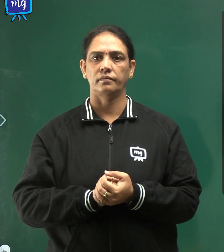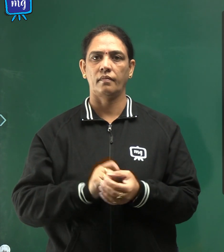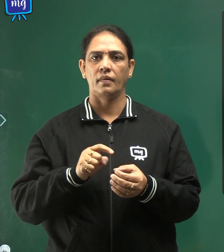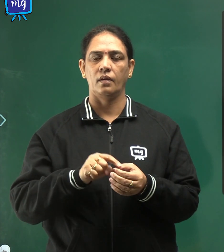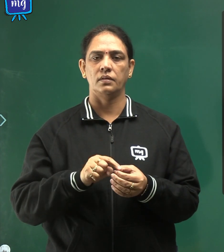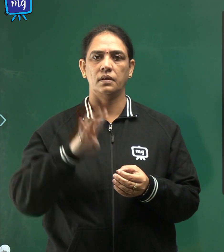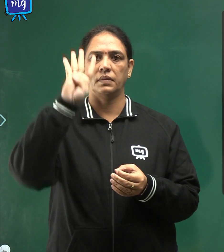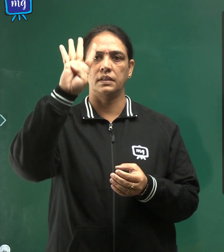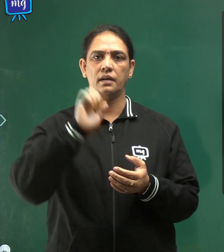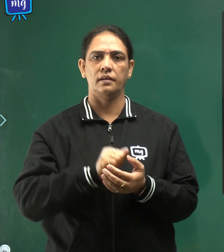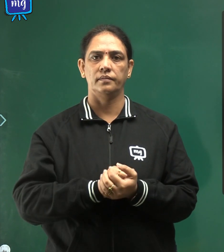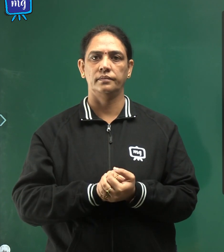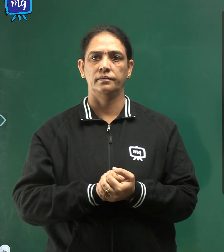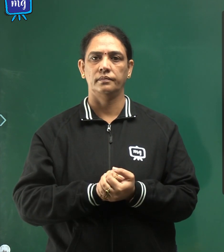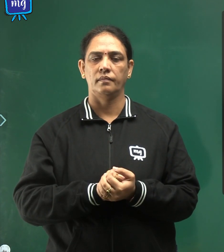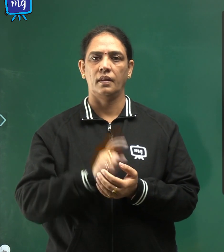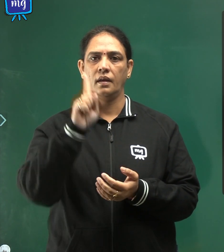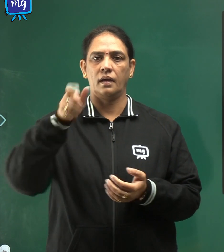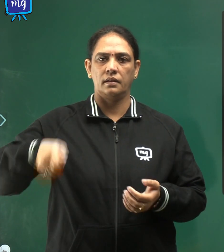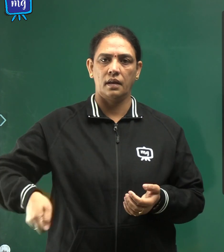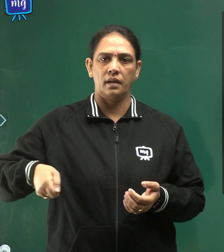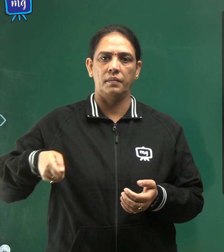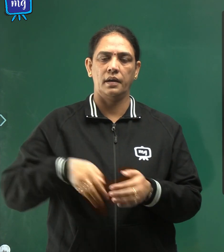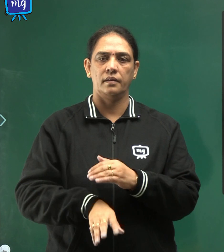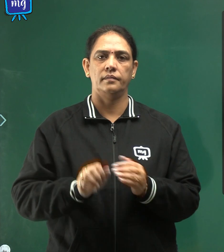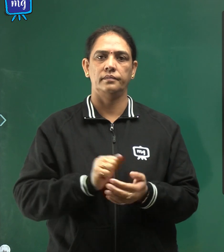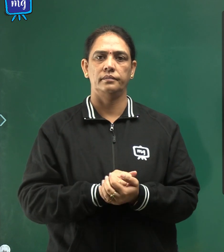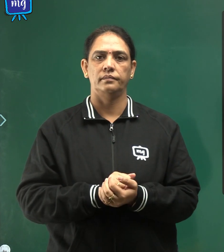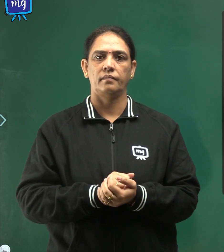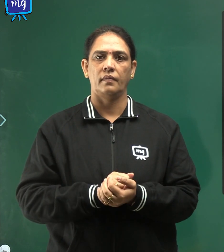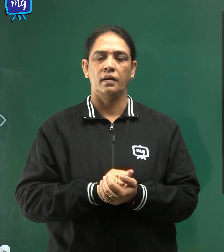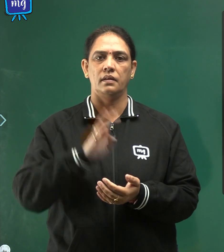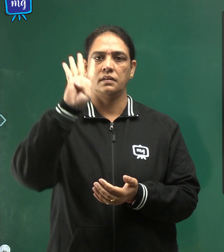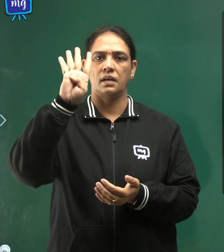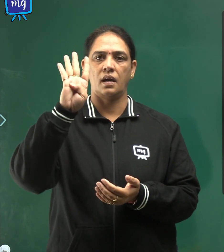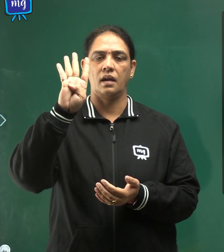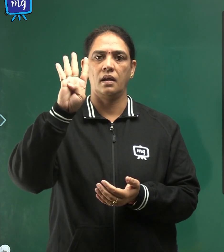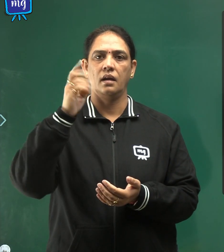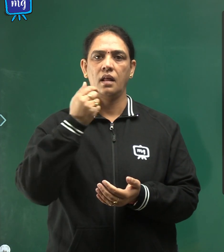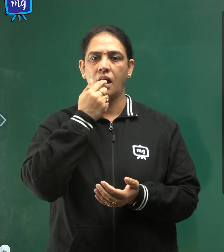प्रश्न नंबर 4, एक थैले में 4 लाल